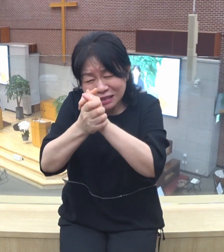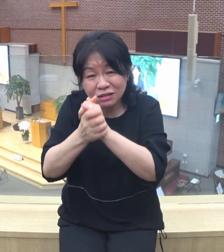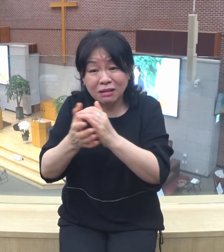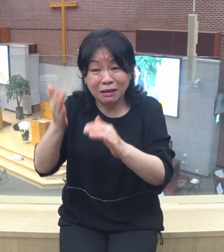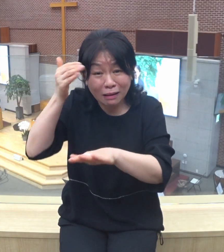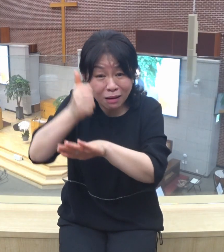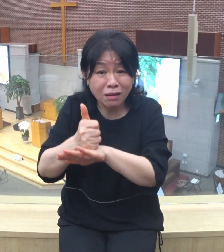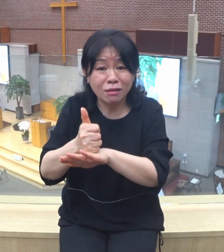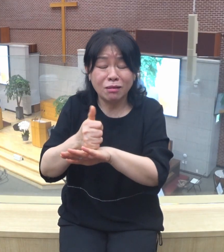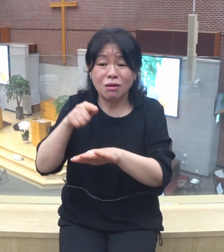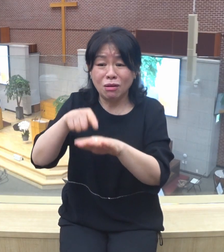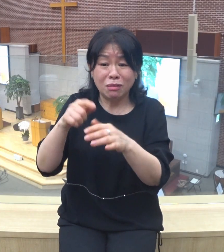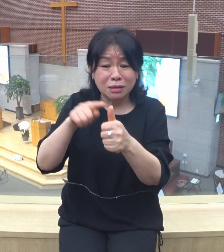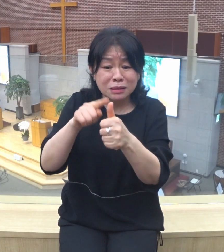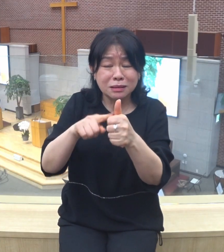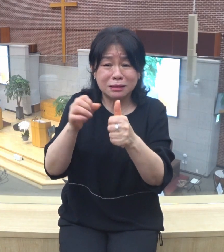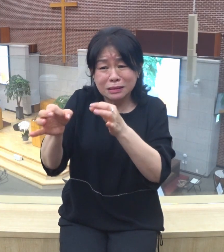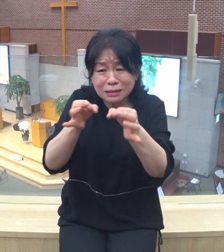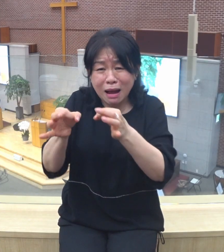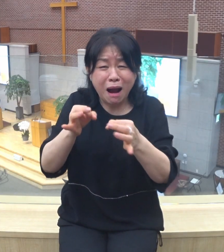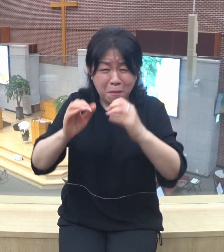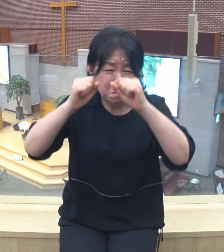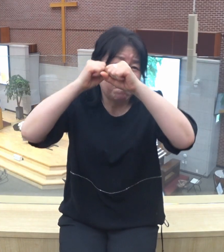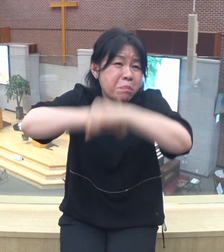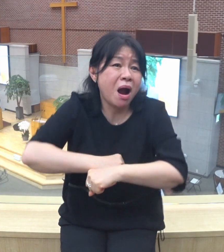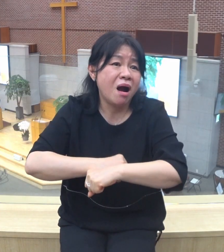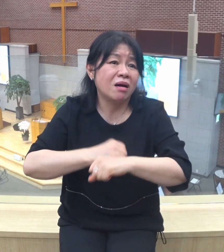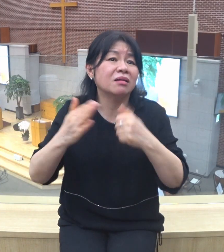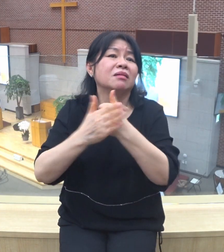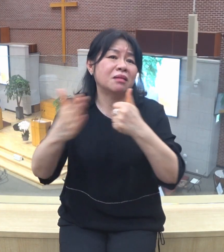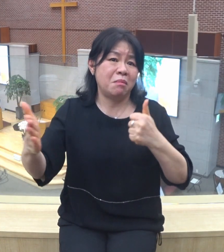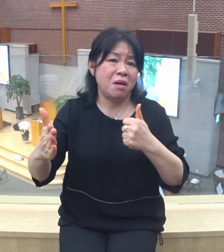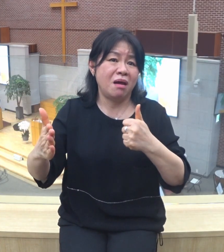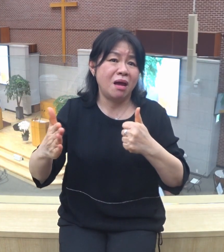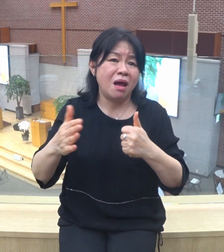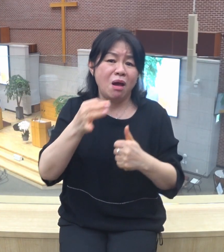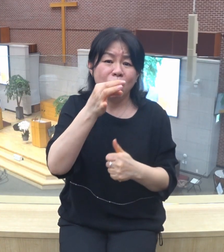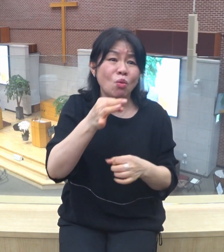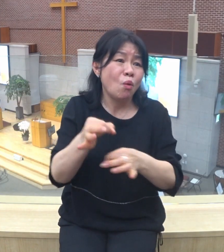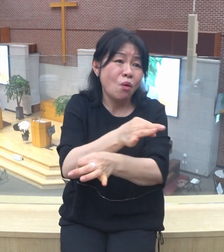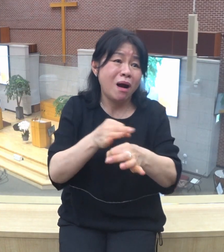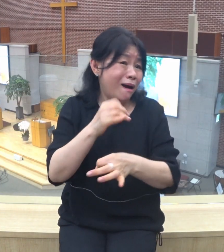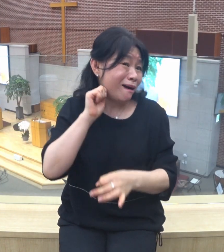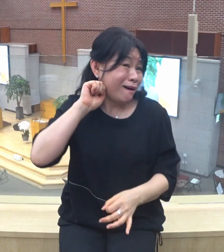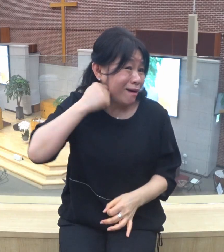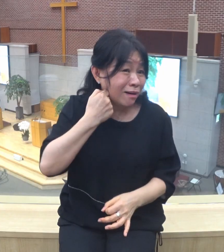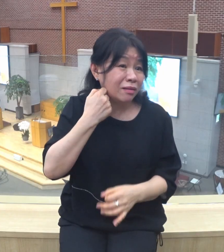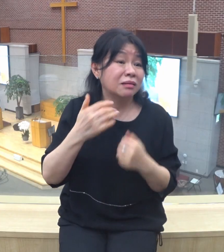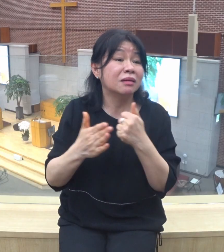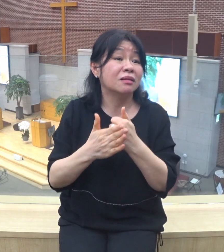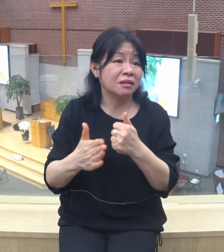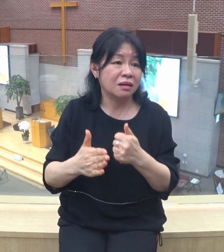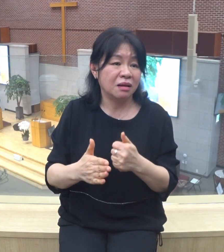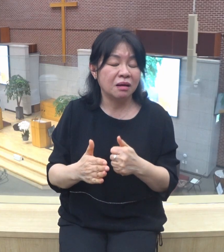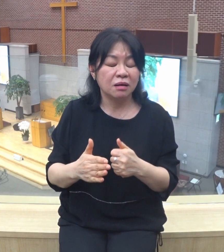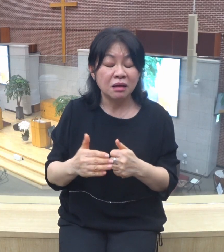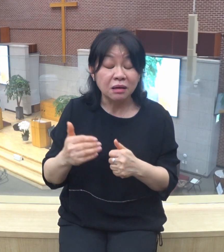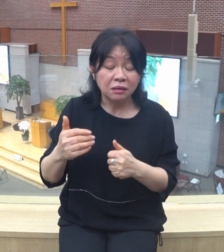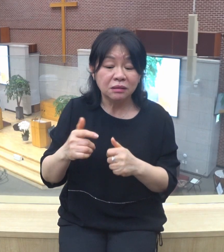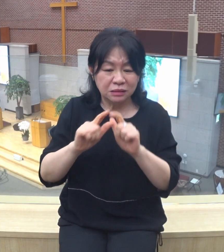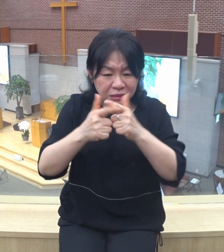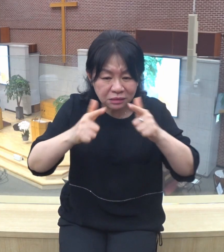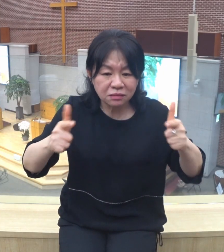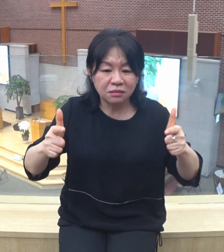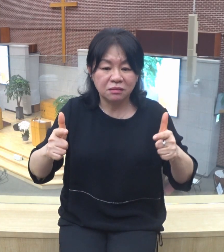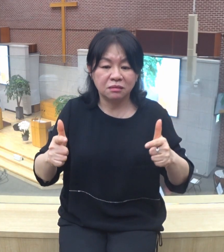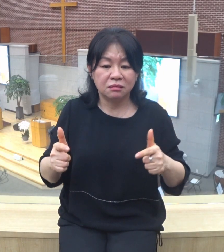신용불량이 되었습니다. 제가 엄청나게 기도했던 하나님께서 배필이라고 주셨다고 생각했던